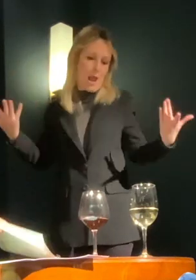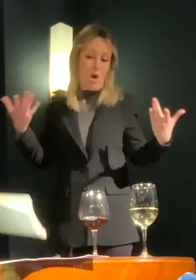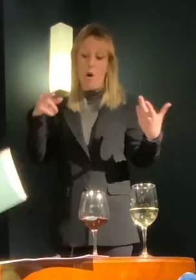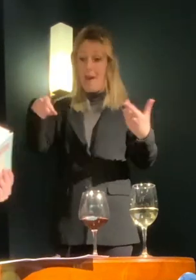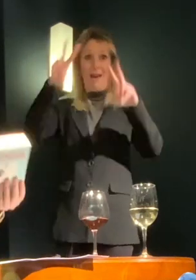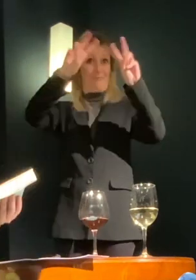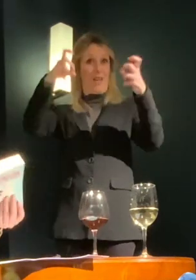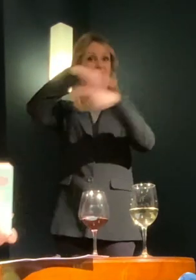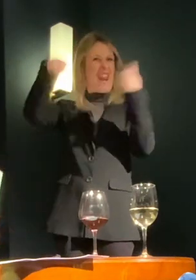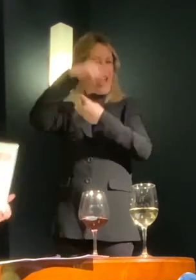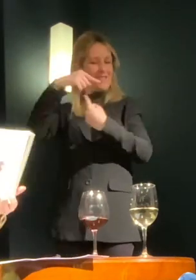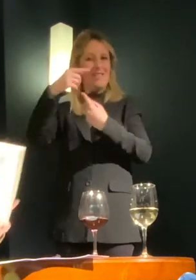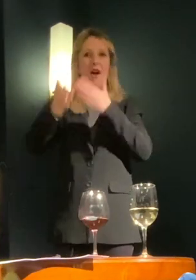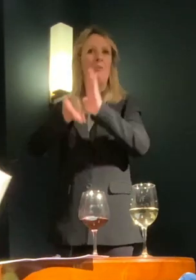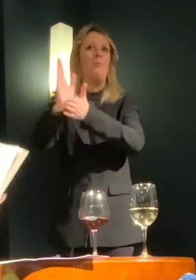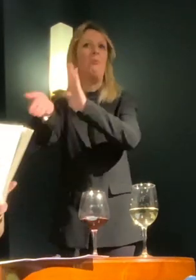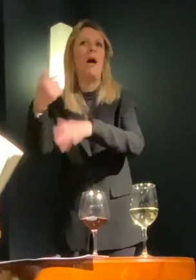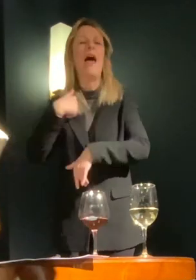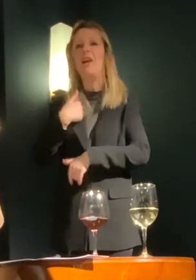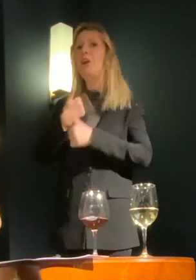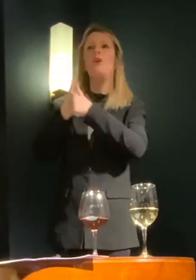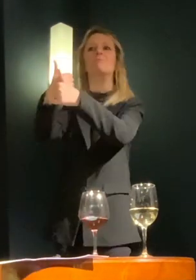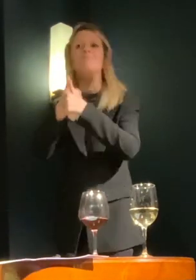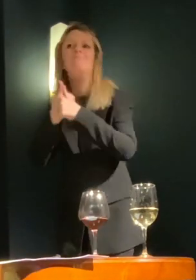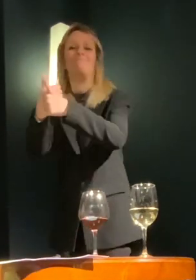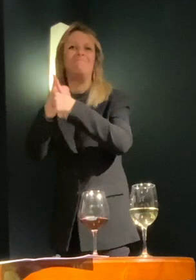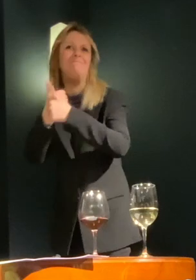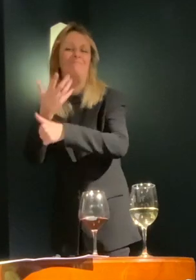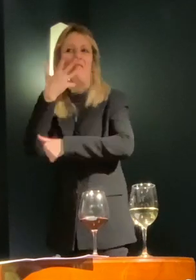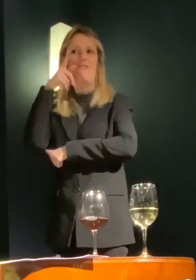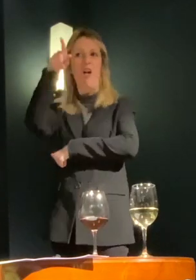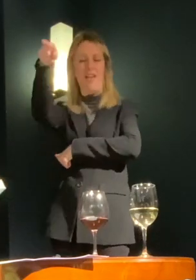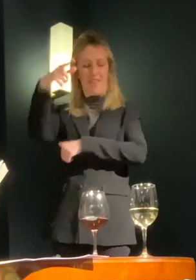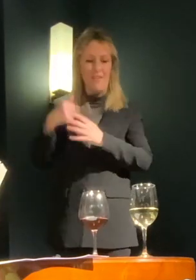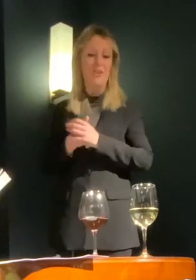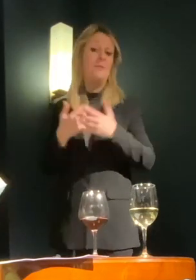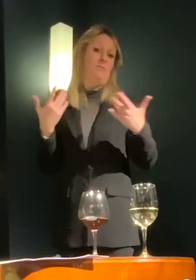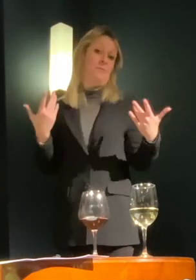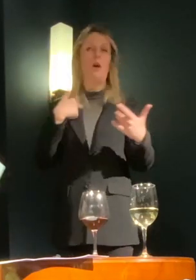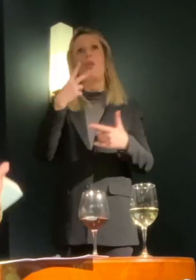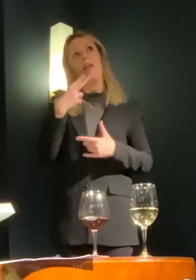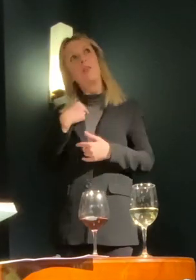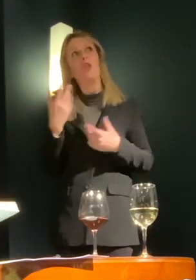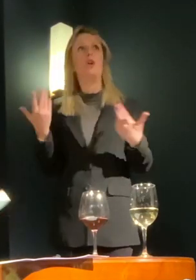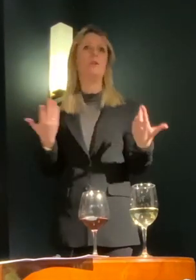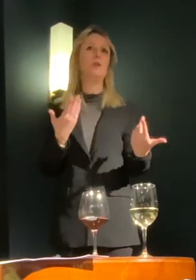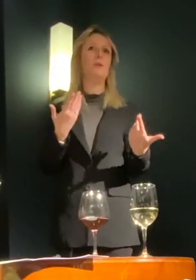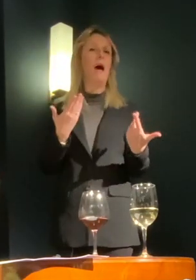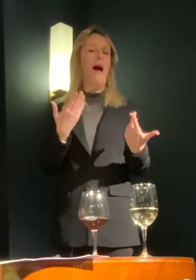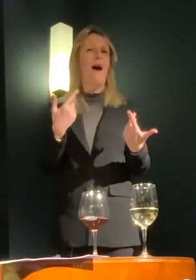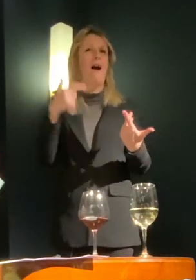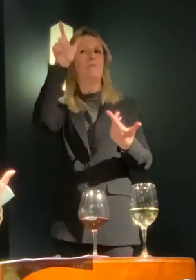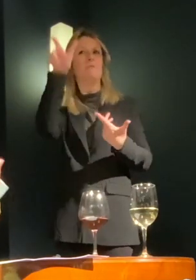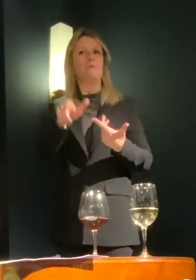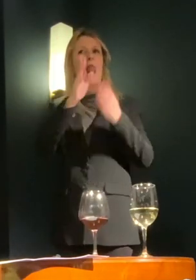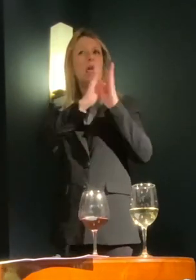Frenesia è andato avanti e io continuavo a rincorrere Frenesia. Però mi sono anche detta, che cosa fanno i librai